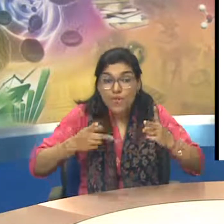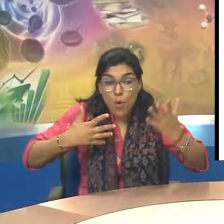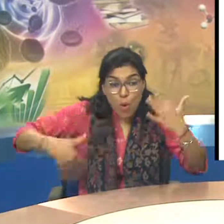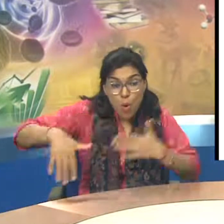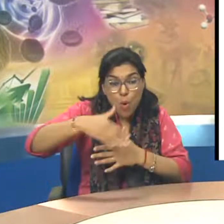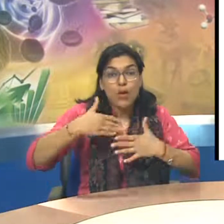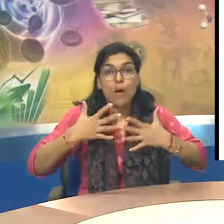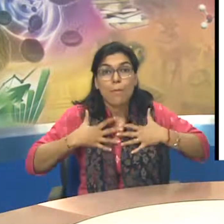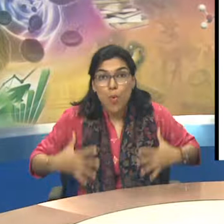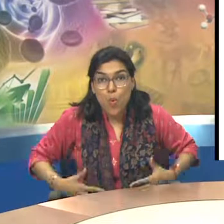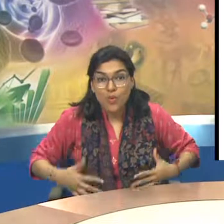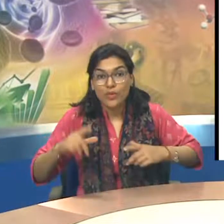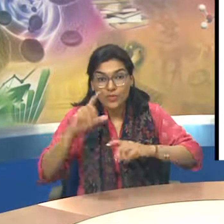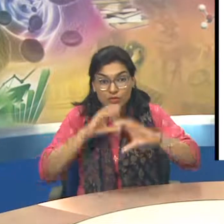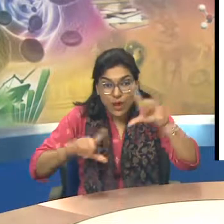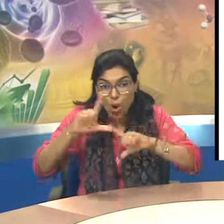is termed as